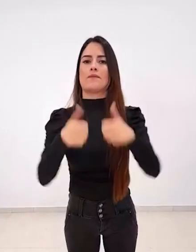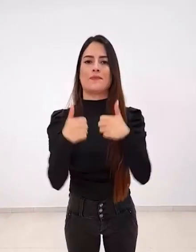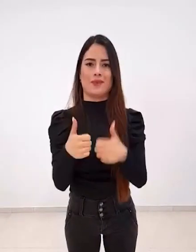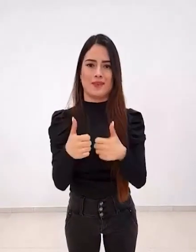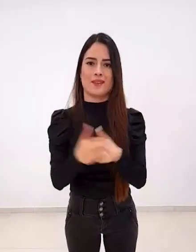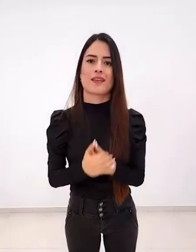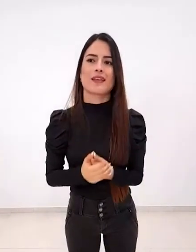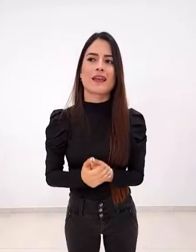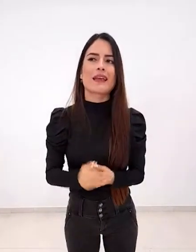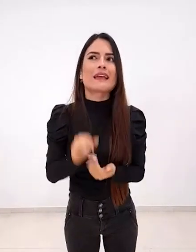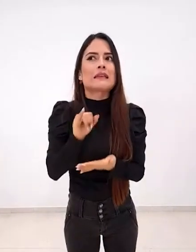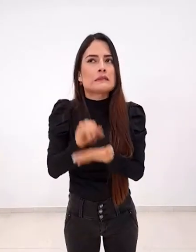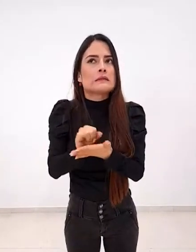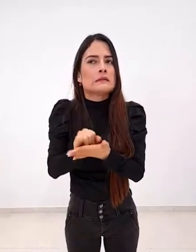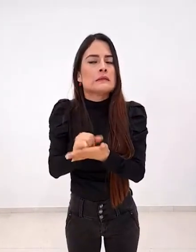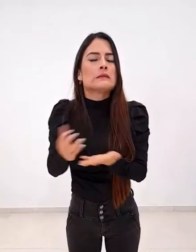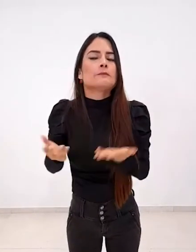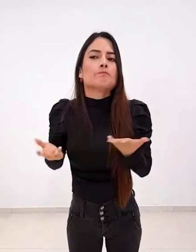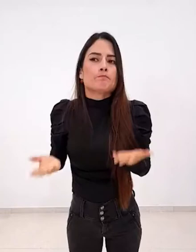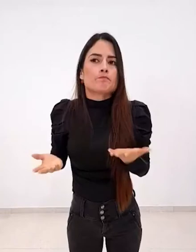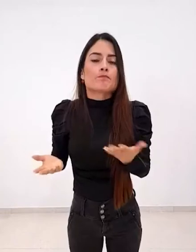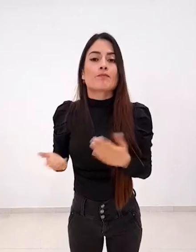para qué